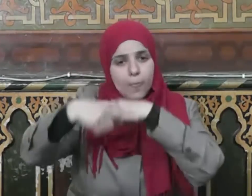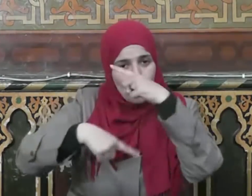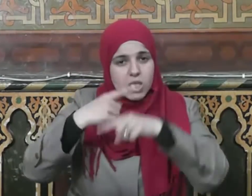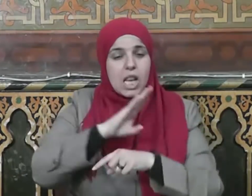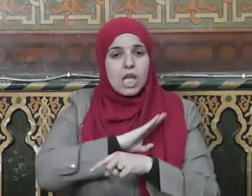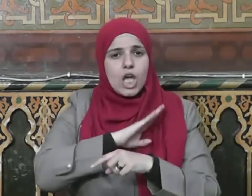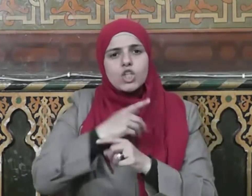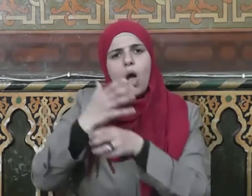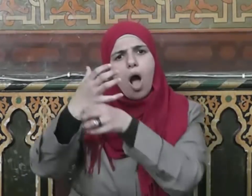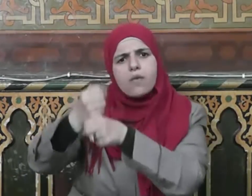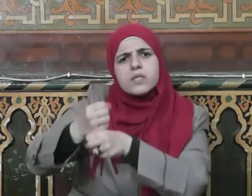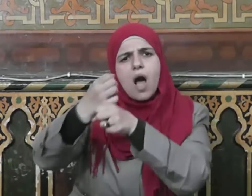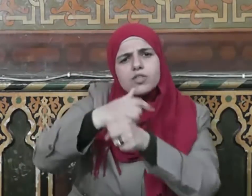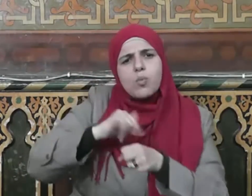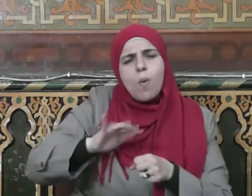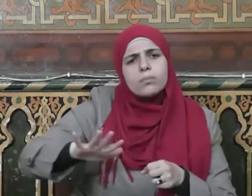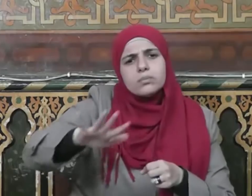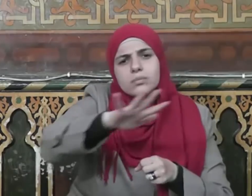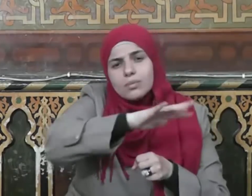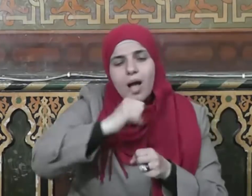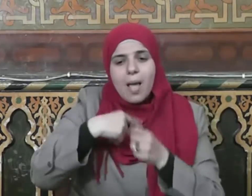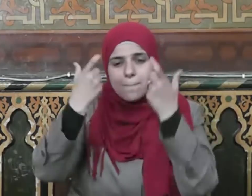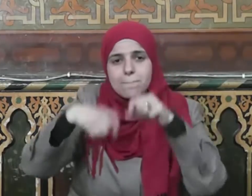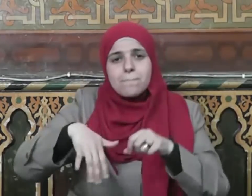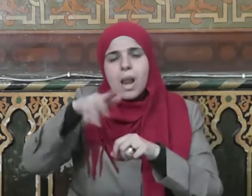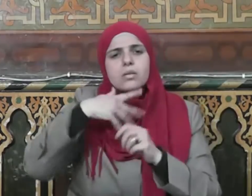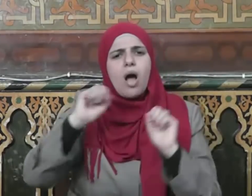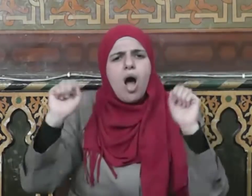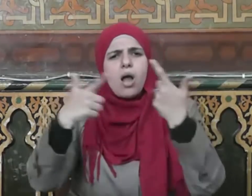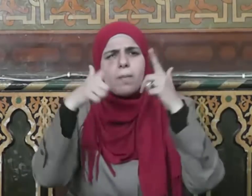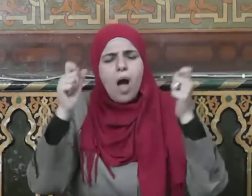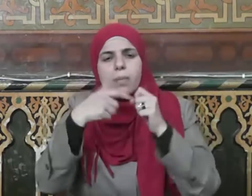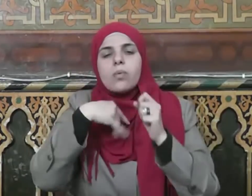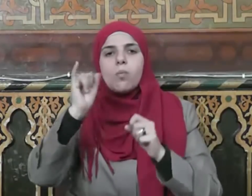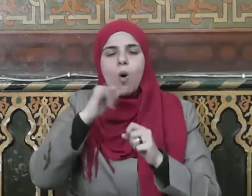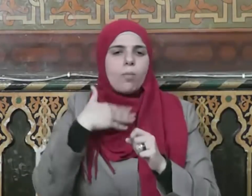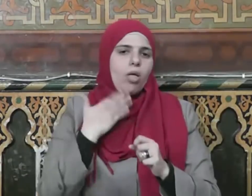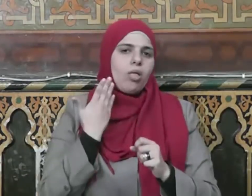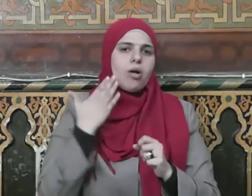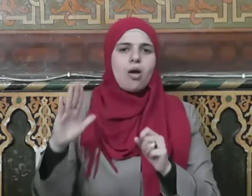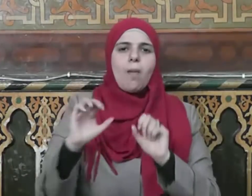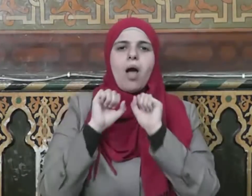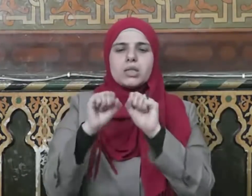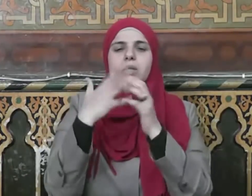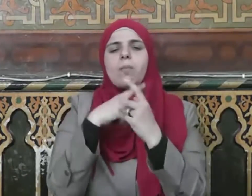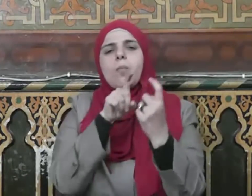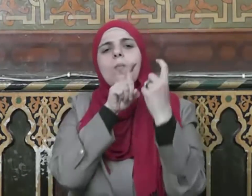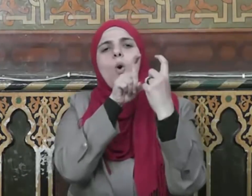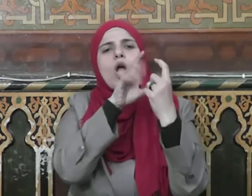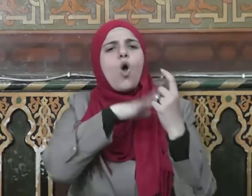الأوفياء يخوضون حربا شريفة في مواجهة قوى الإرهاب